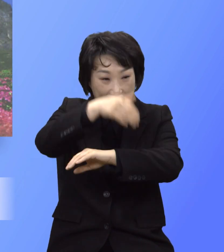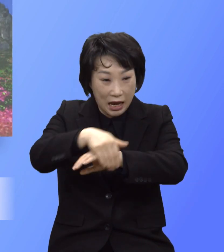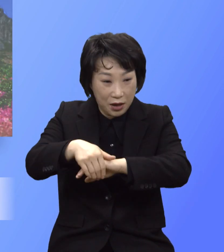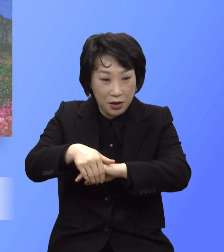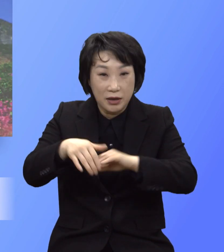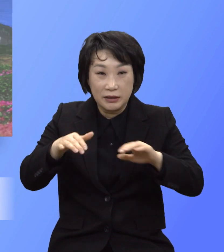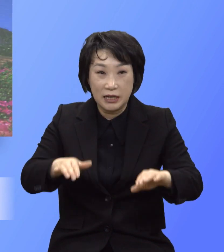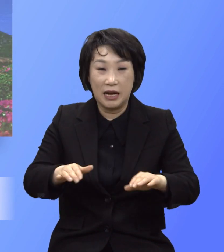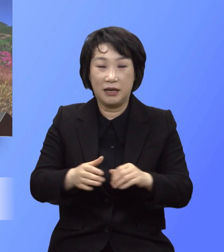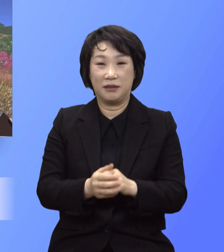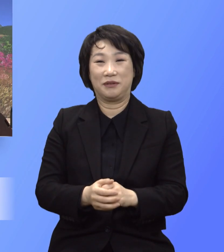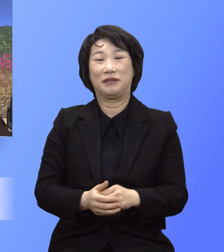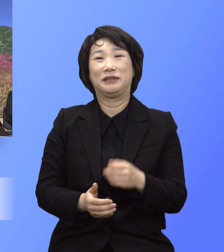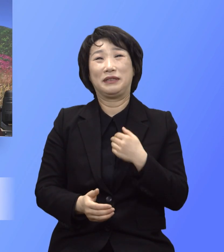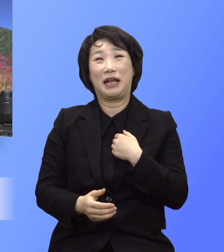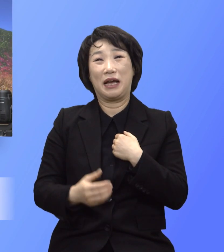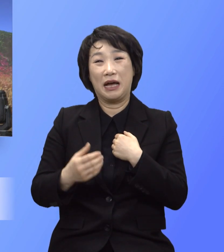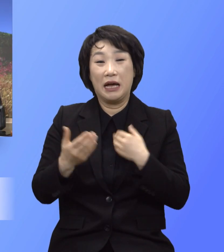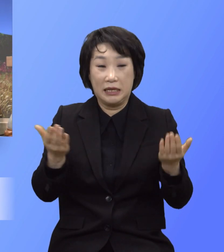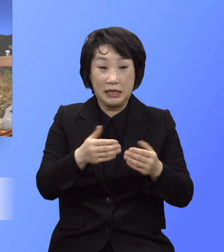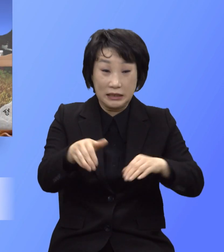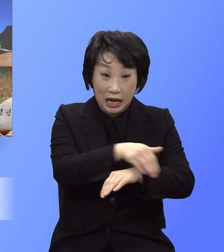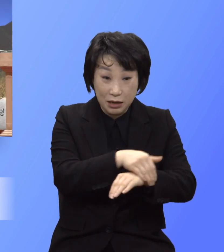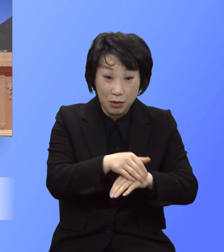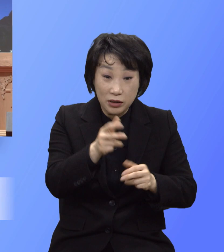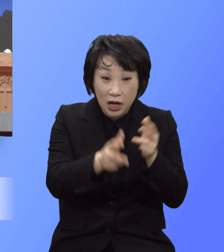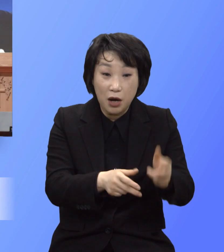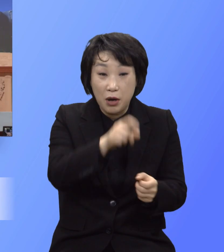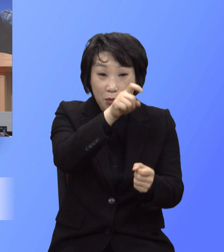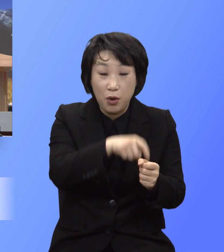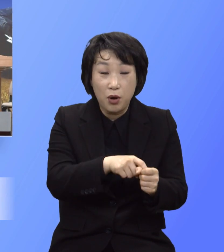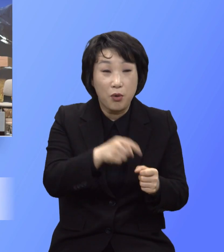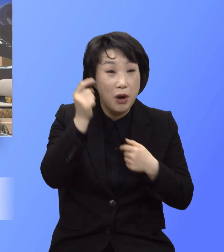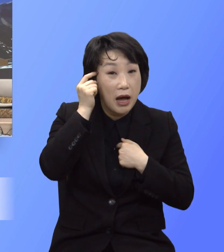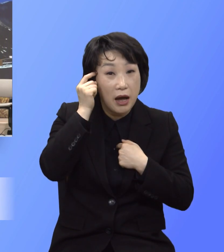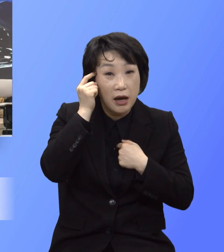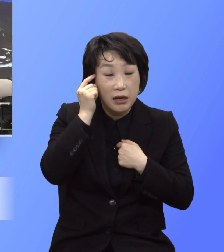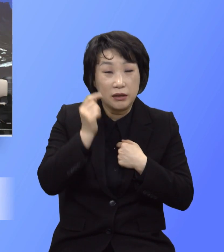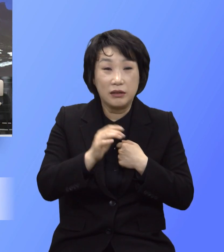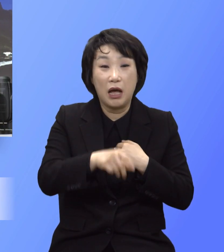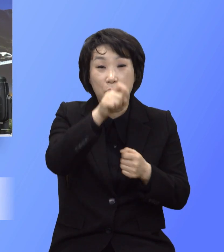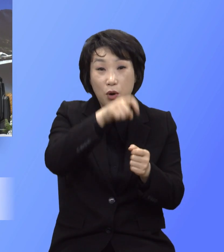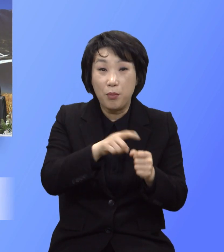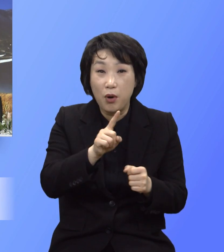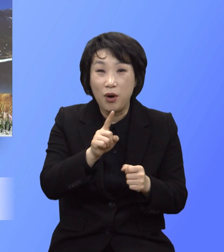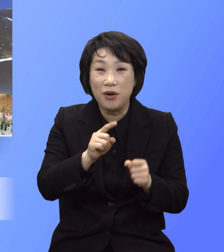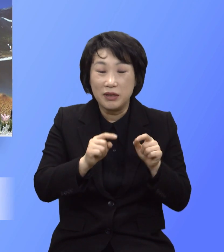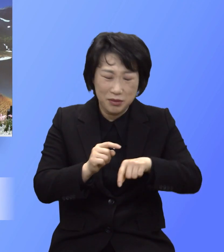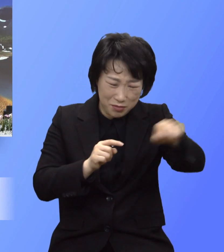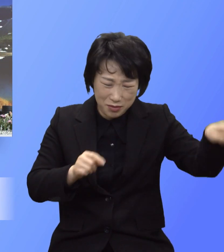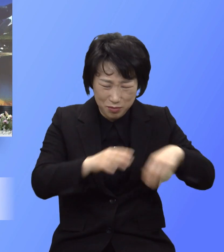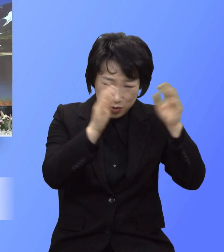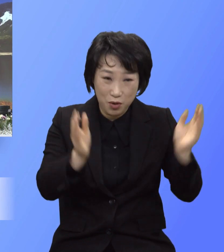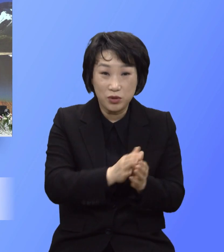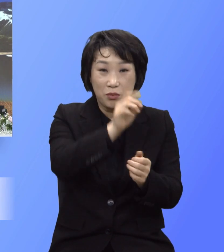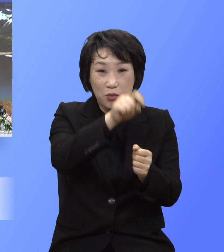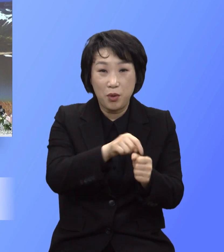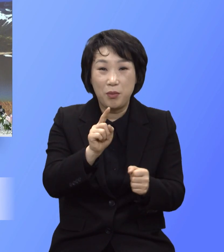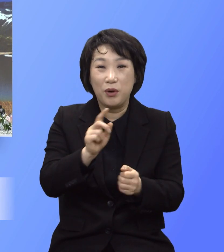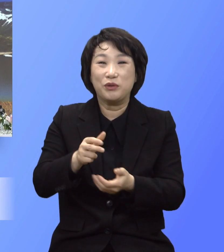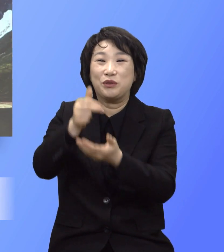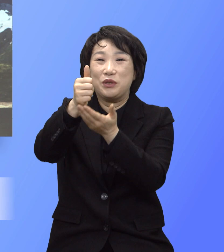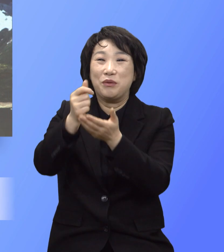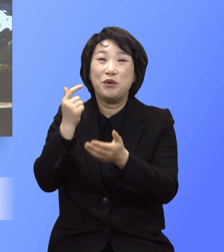설계, 내가 직장에 다니며 사업을 하면서도 목적이 뭐냐, 그 모든 목적이 주님